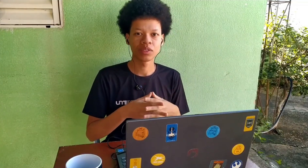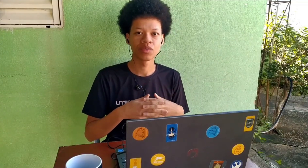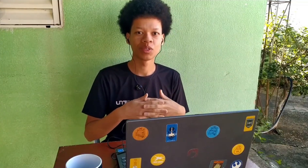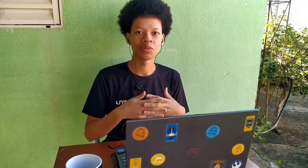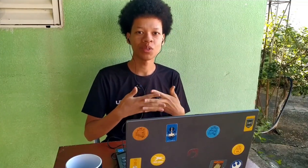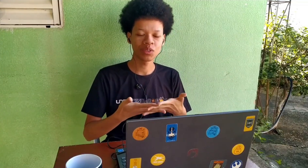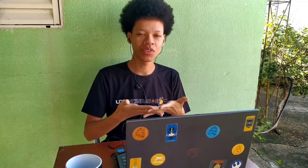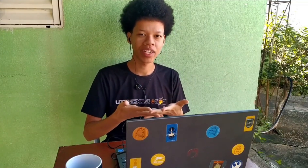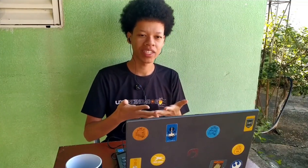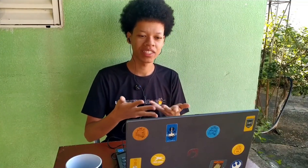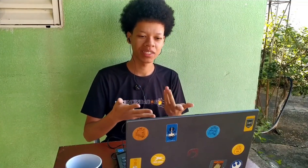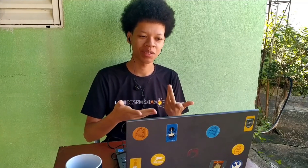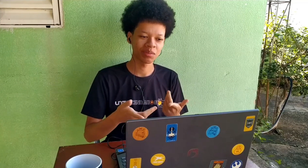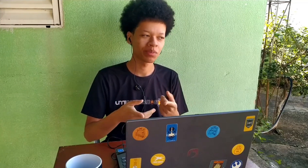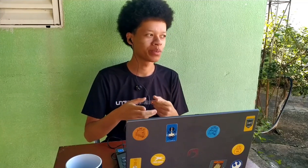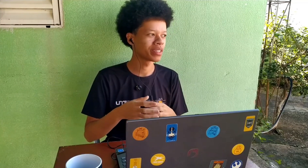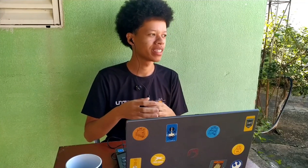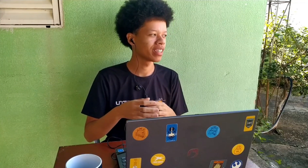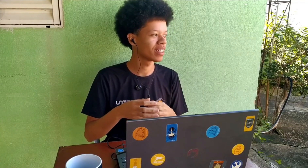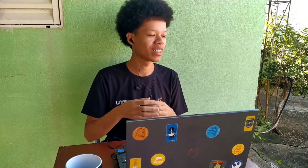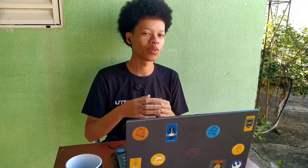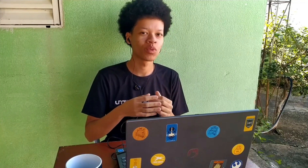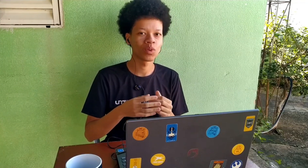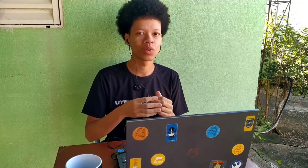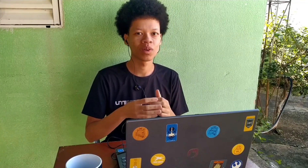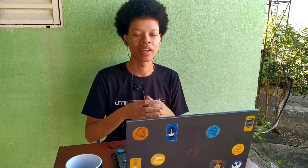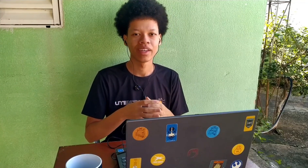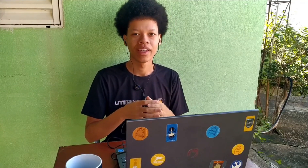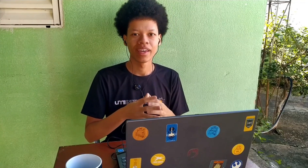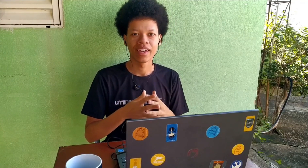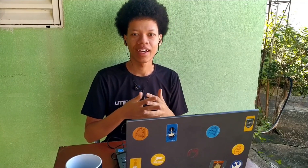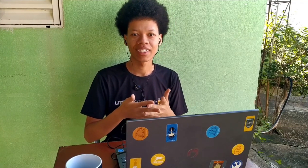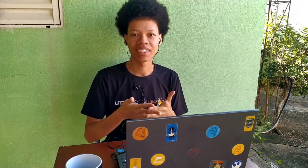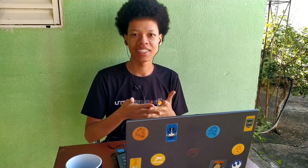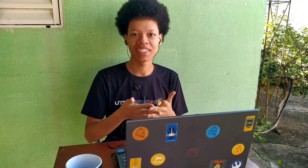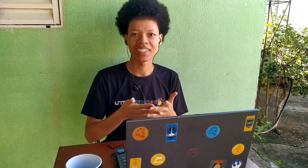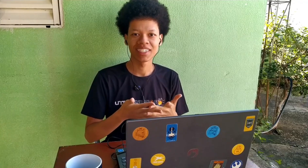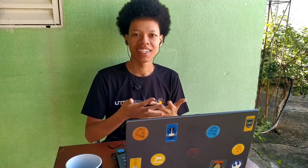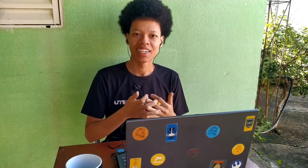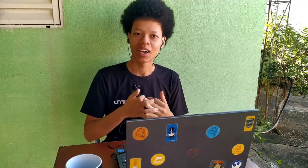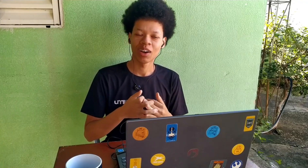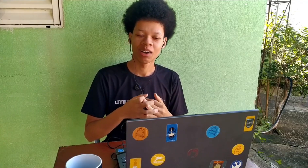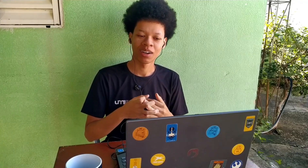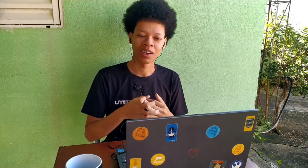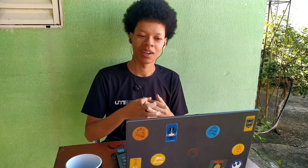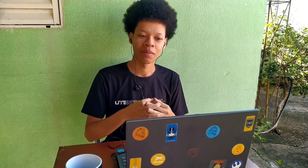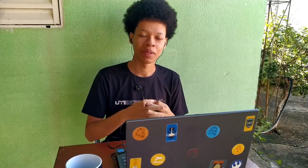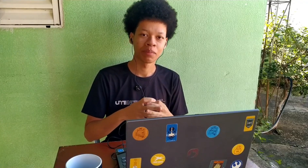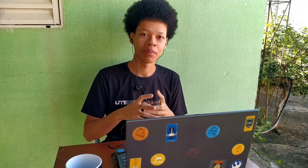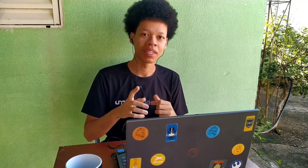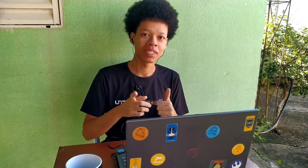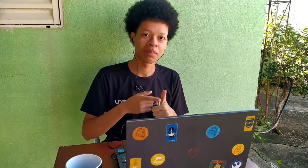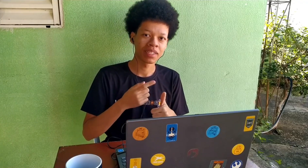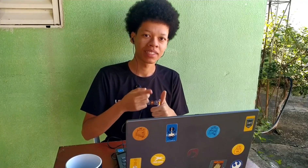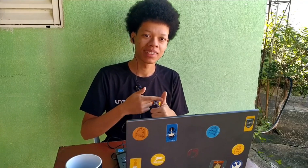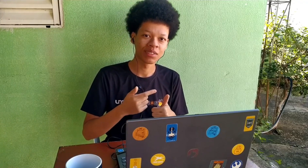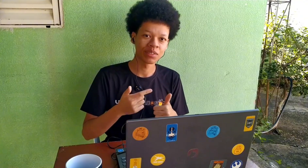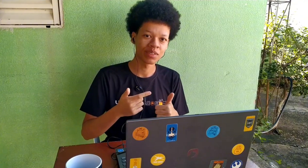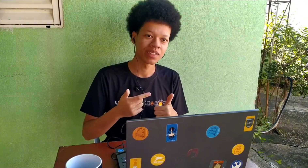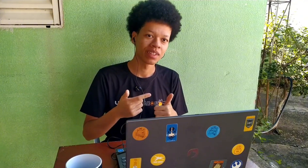um vídeo muito diferente, porque eu vou reagir à minha primeira interpretação,